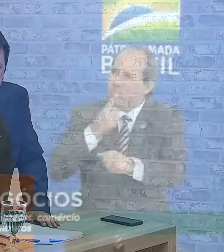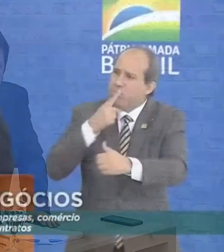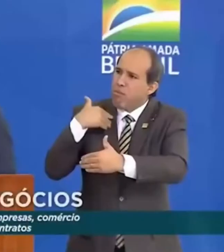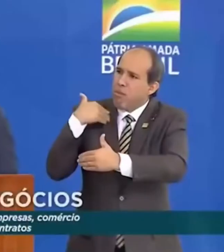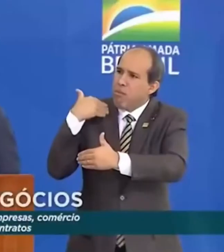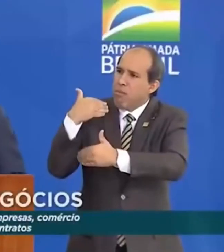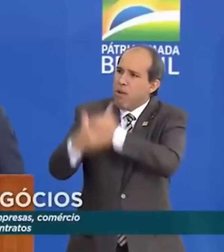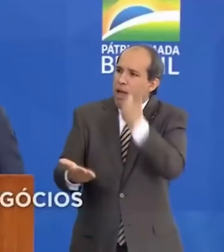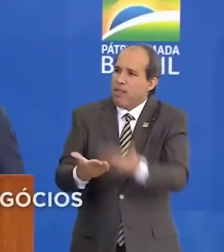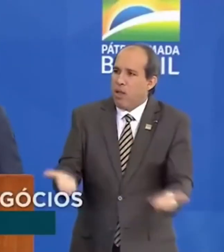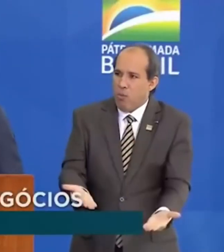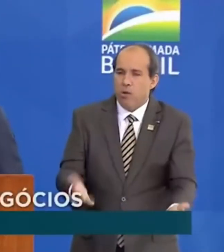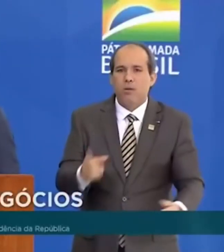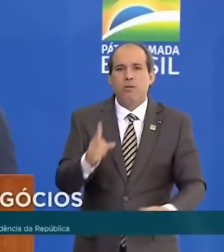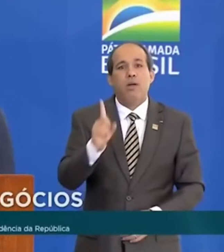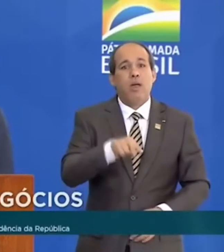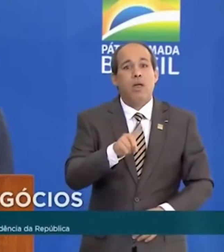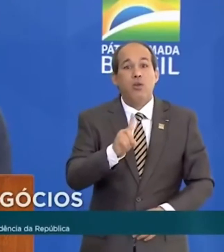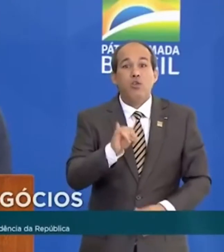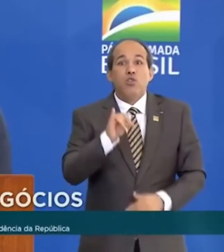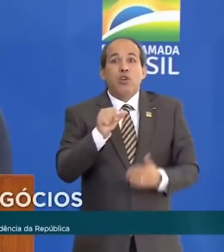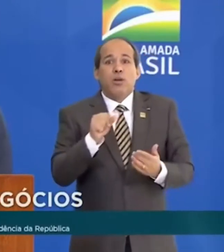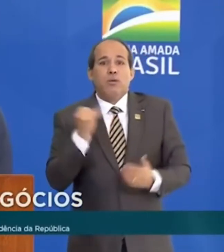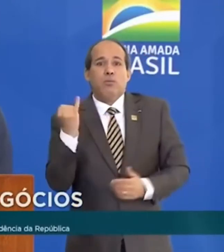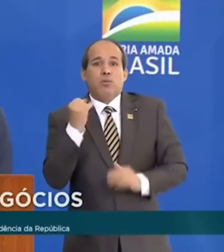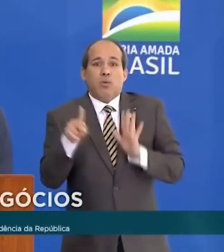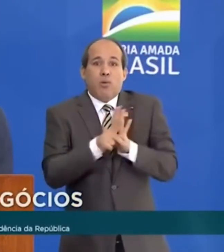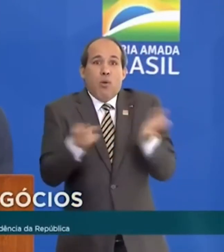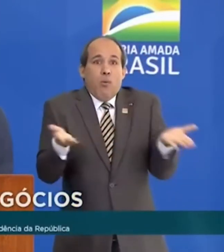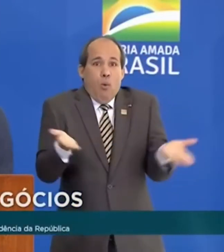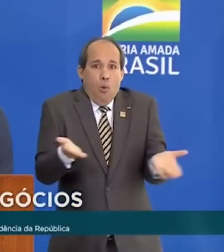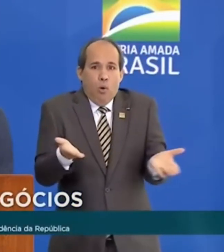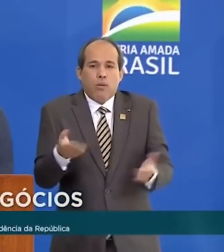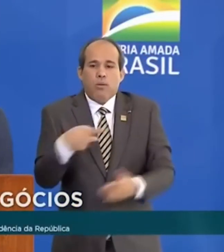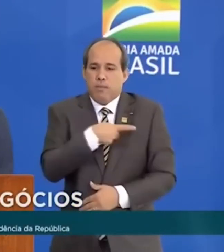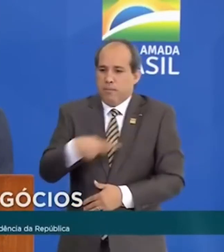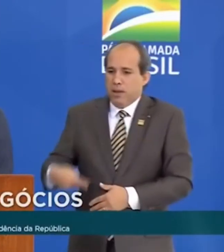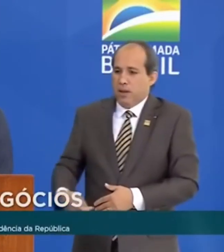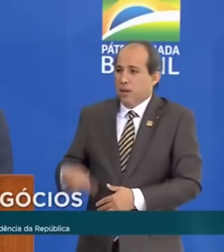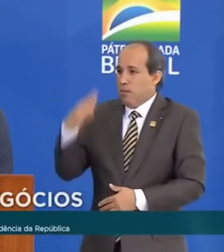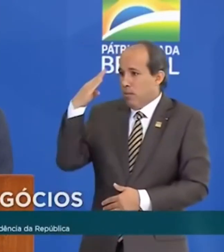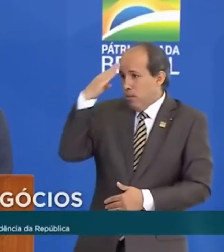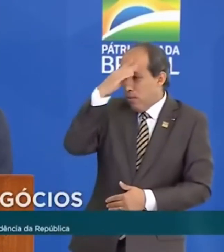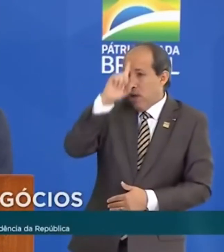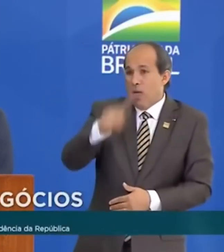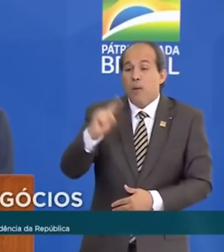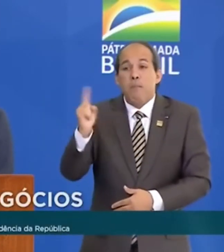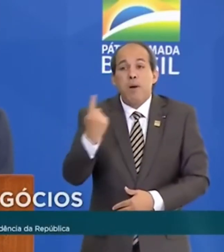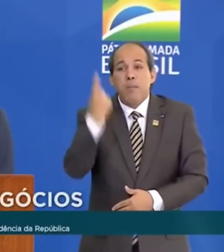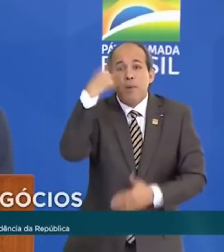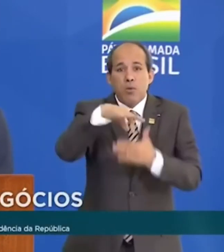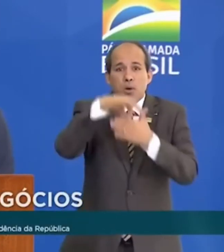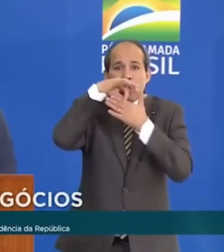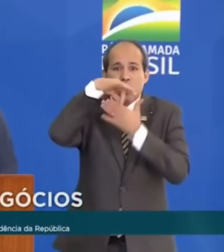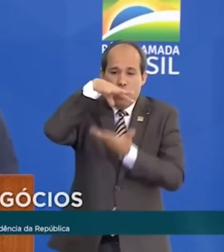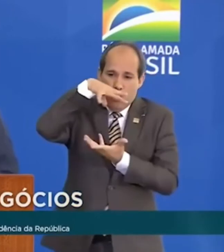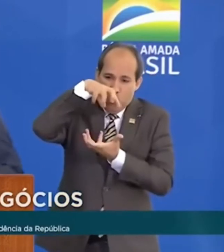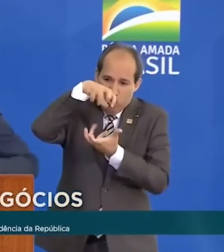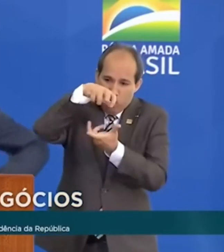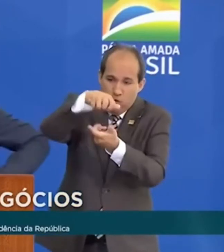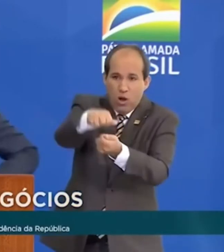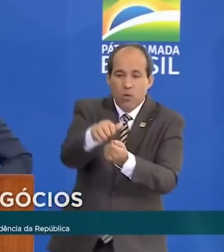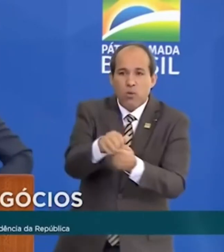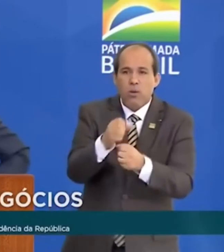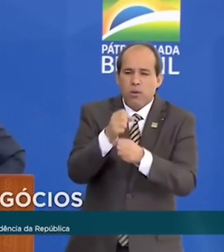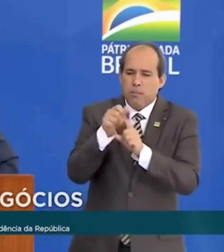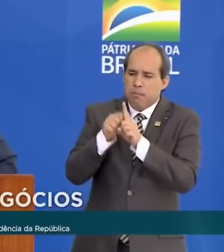programa. Muito importante chegar no dia de hoje, porque o presidente Bolsonaro foi o primeiro líder mundial em março do